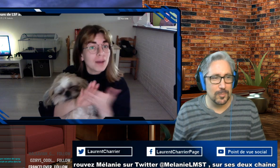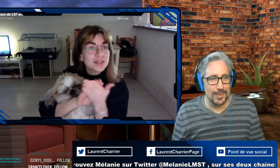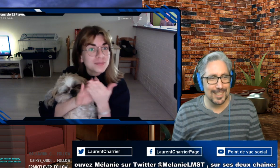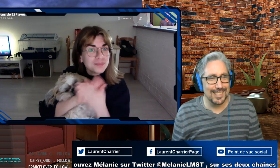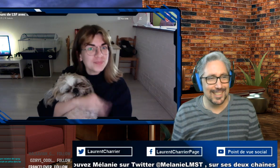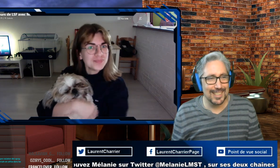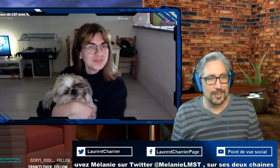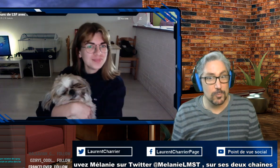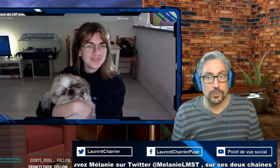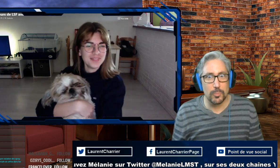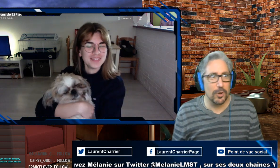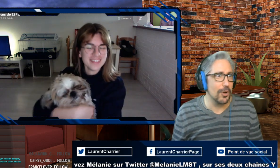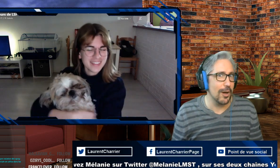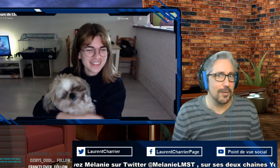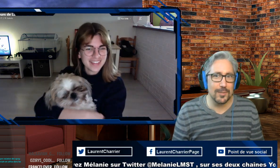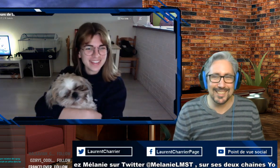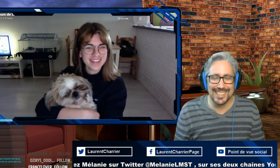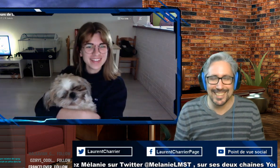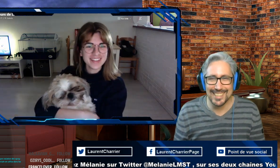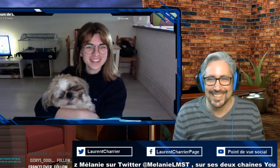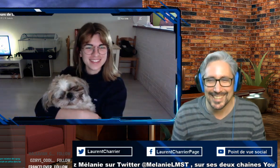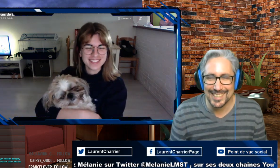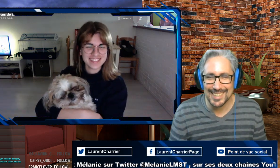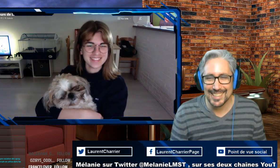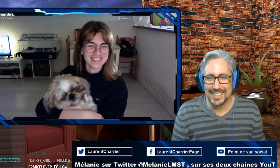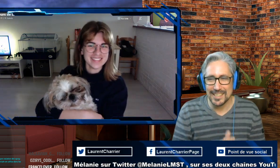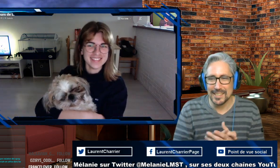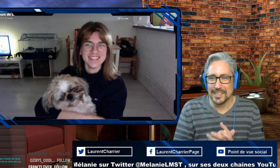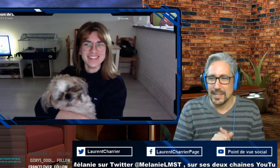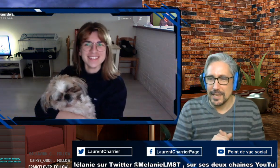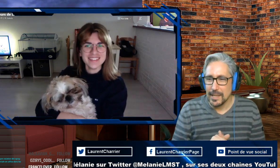Il dort. Pardon. Bah, c'est pas grave.